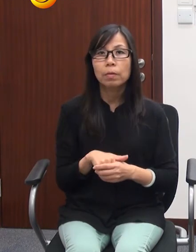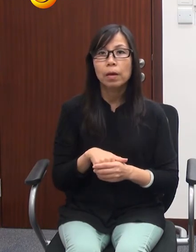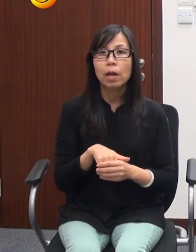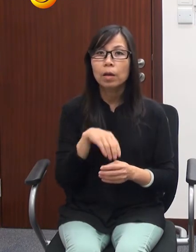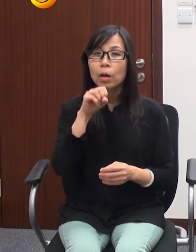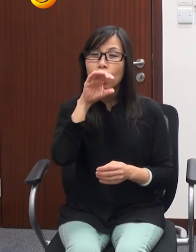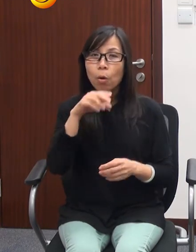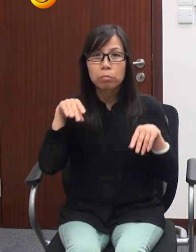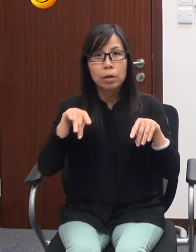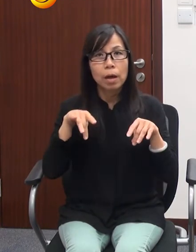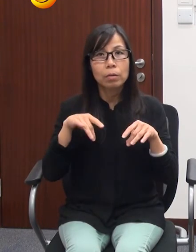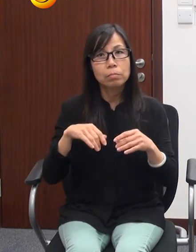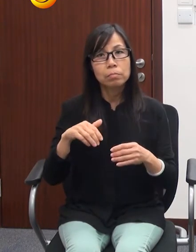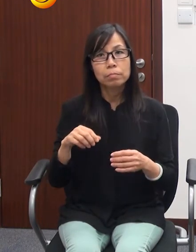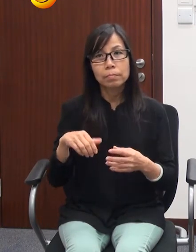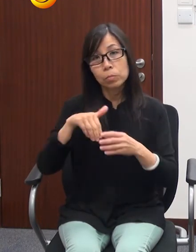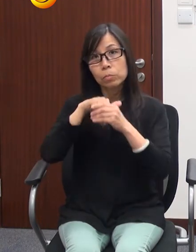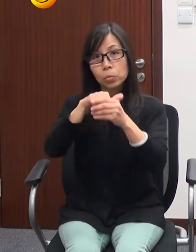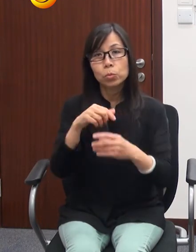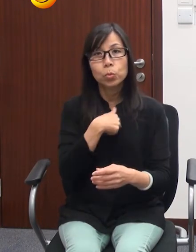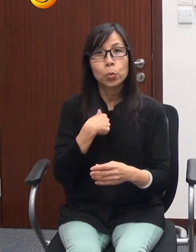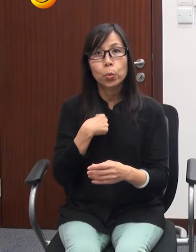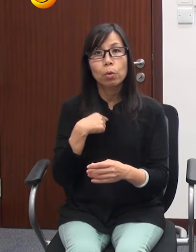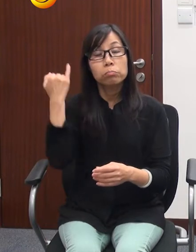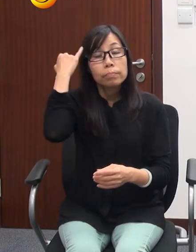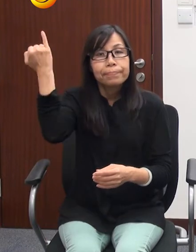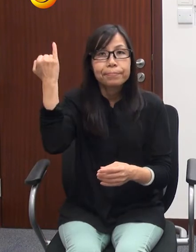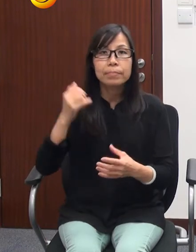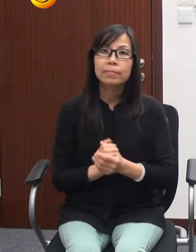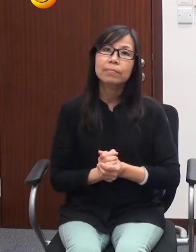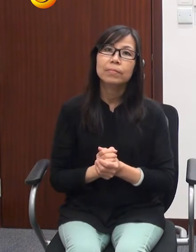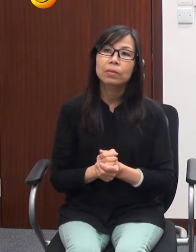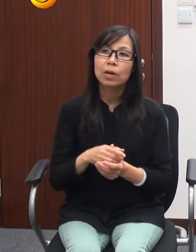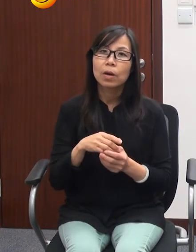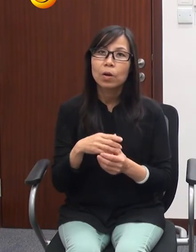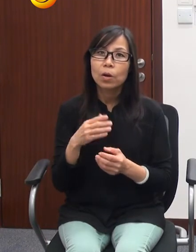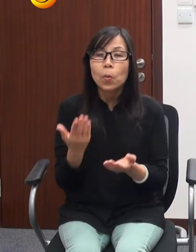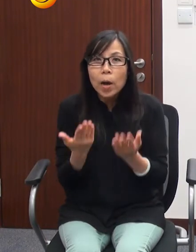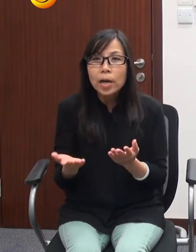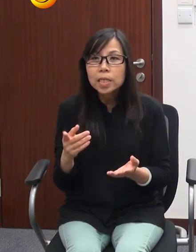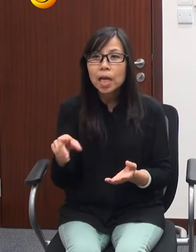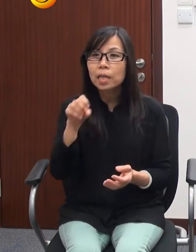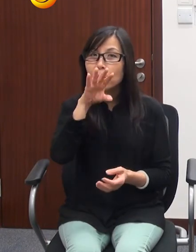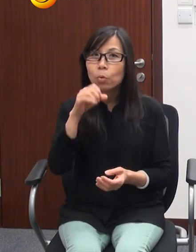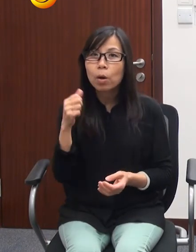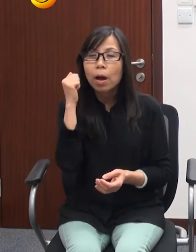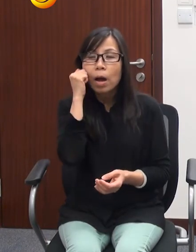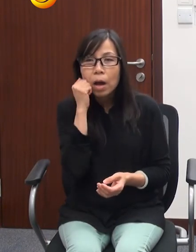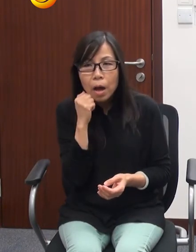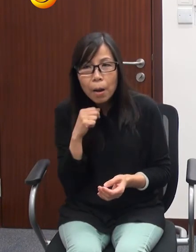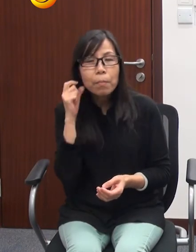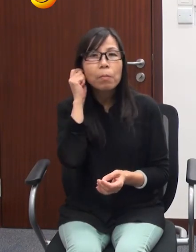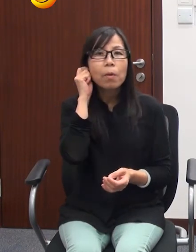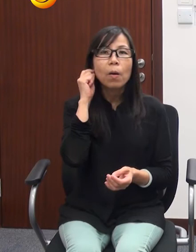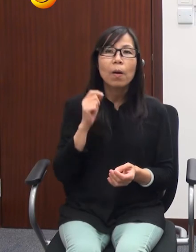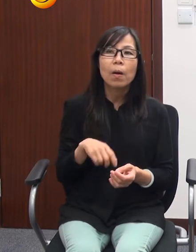我真係唔知啊！我真係唔知啊！到底以為係喺度，哎呀婆，有喺度握手拜票定係點？ 定係其實又係蛇齋餅